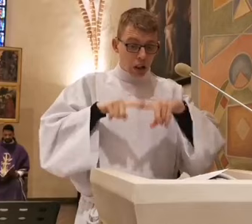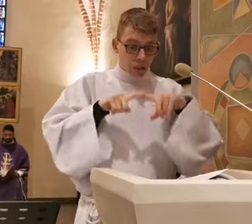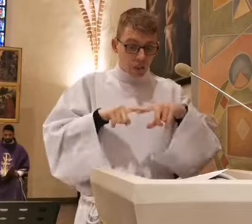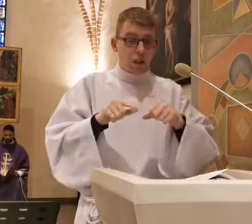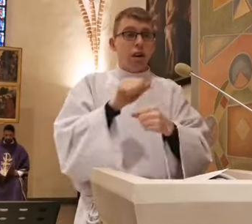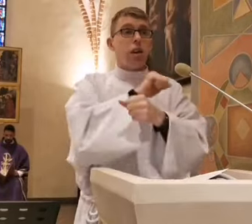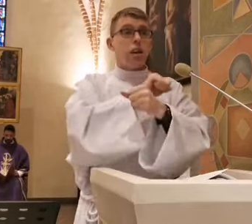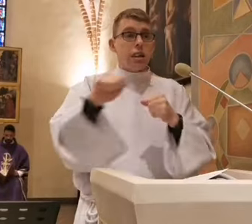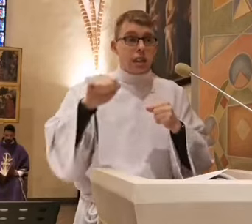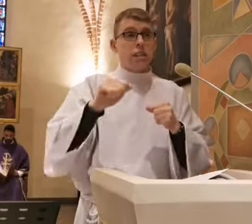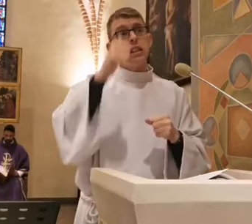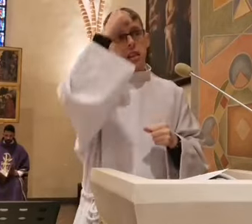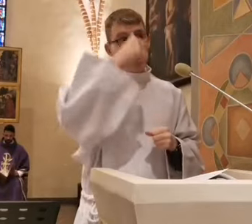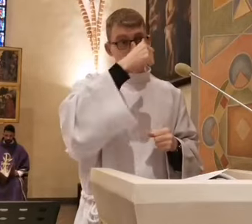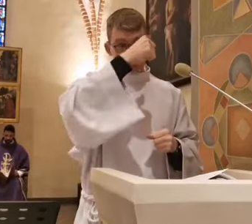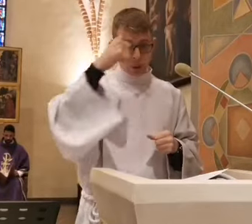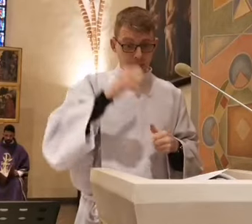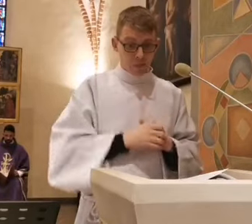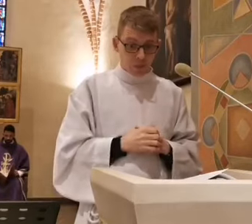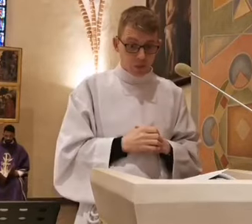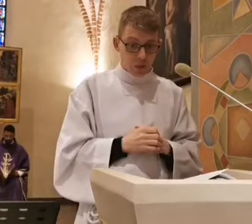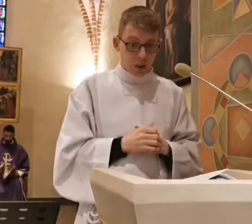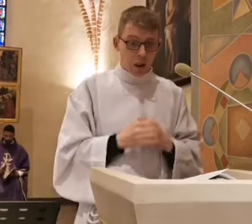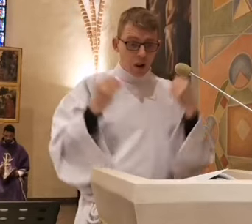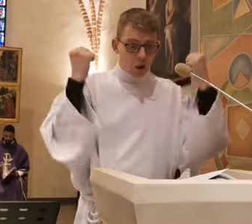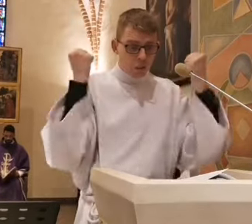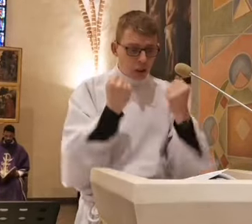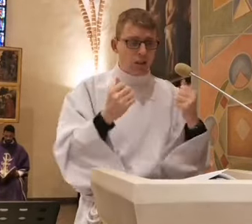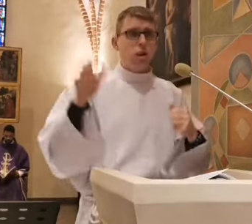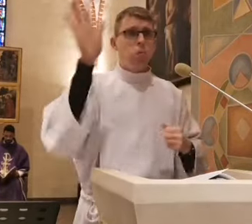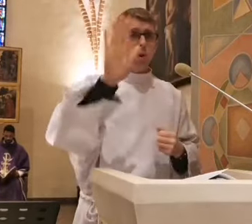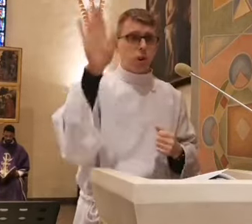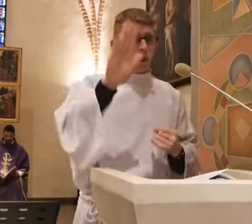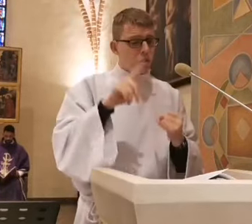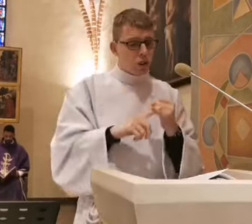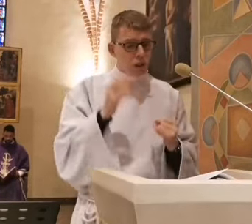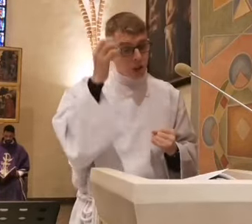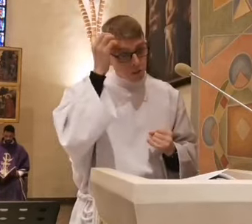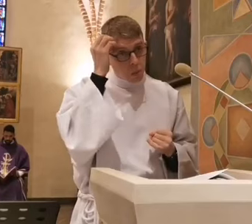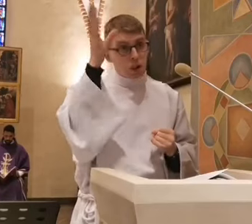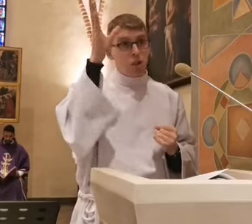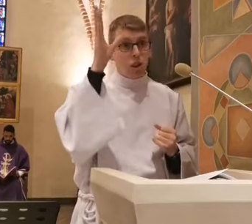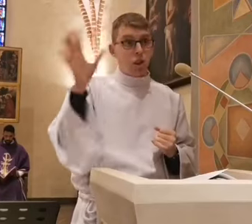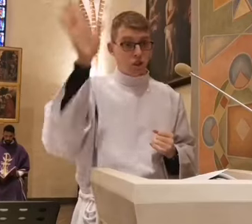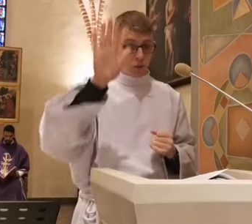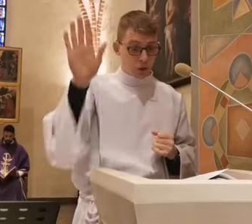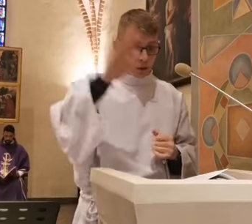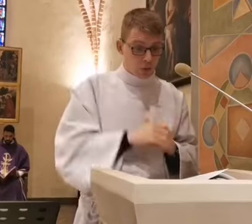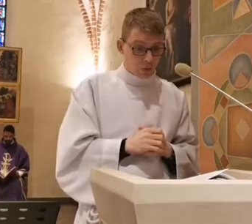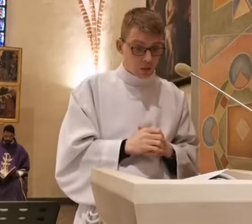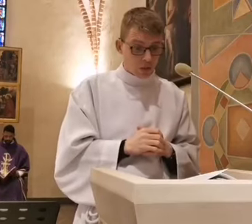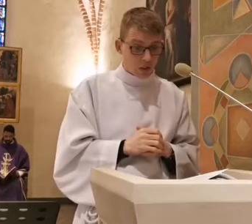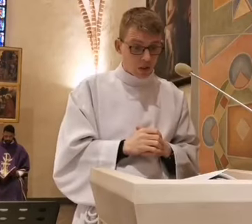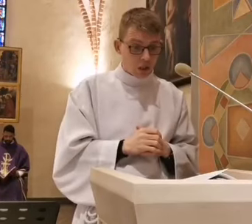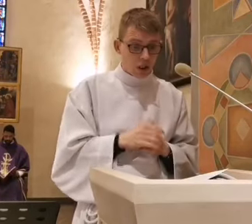spośród Greków, jest Chrystusem. Mocą Bożą i mądrością